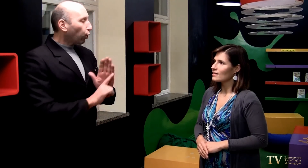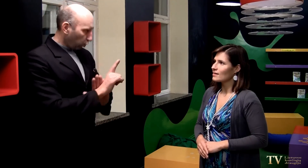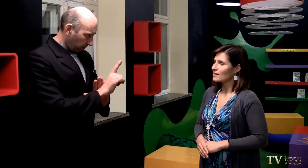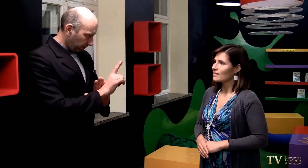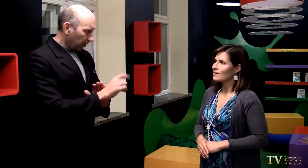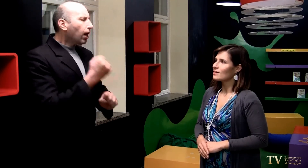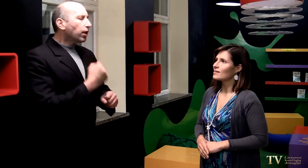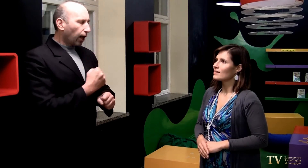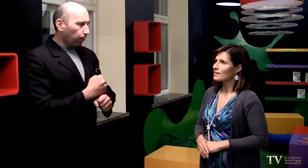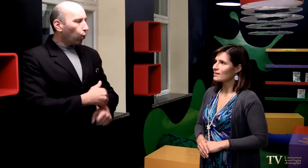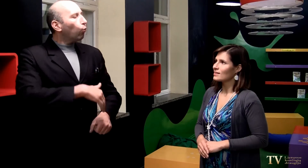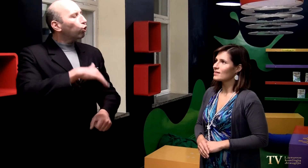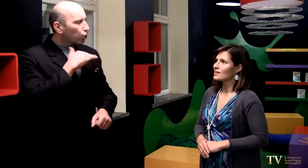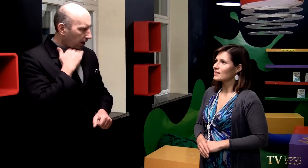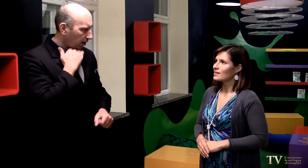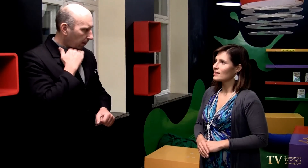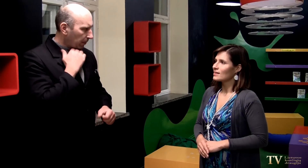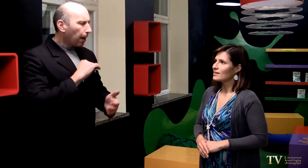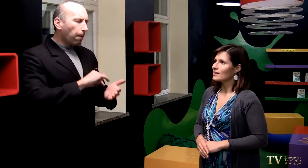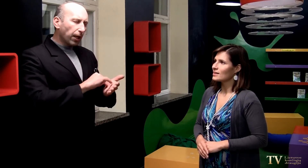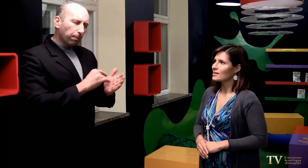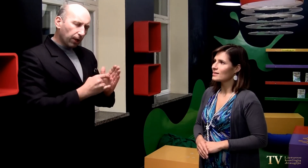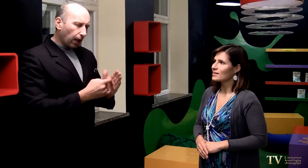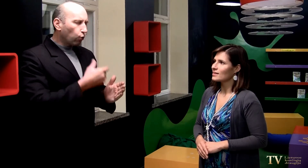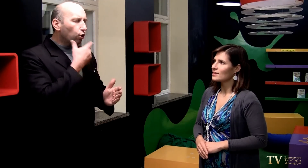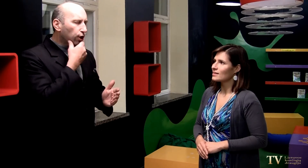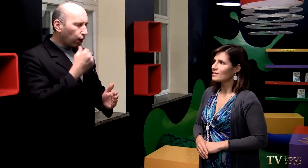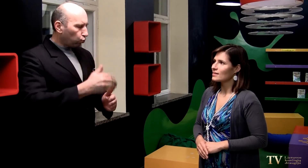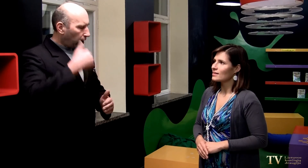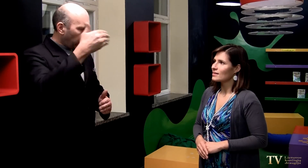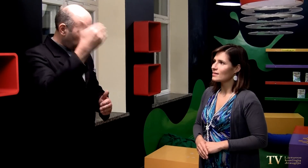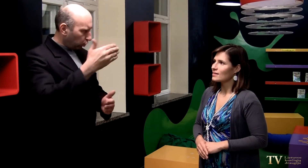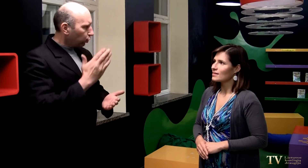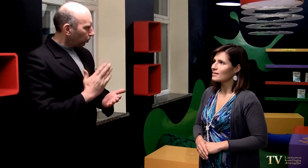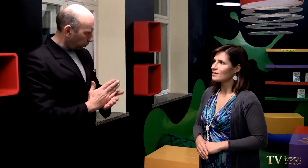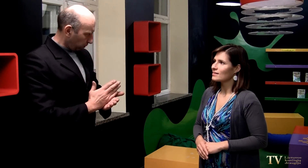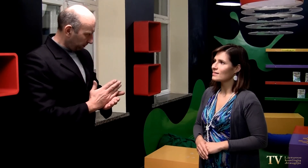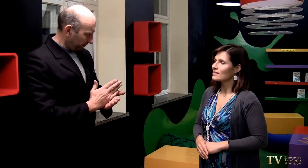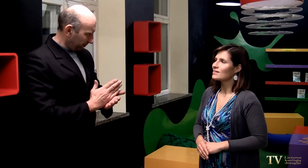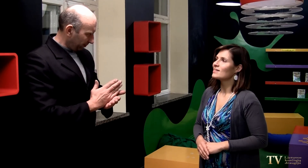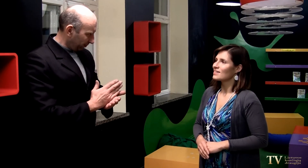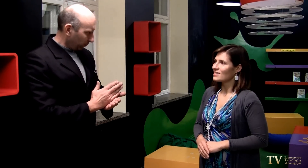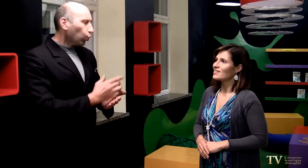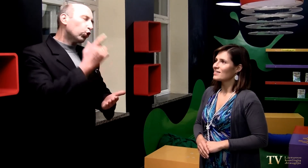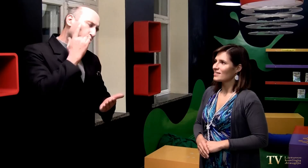kraža darbo užtenka, bet planų kražų atvežė turų.